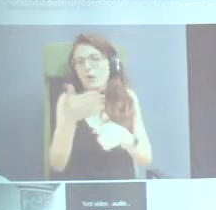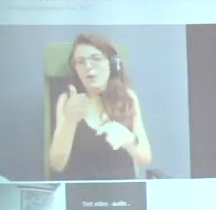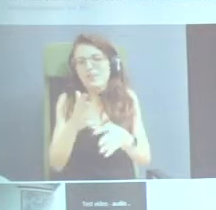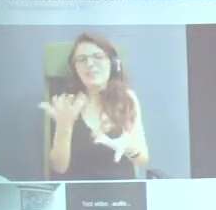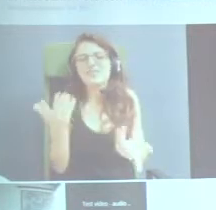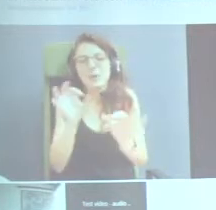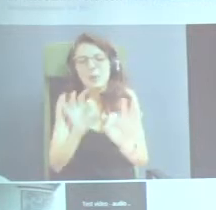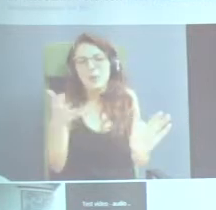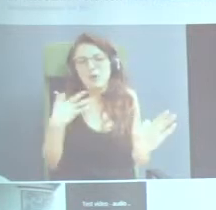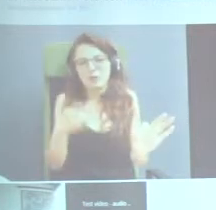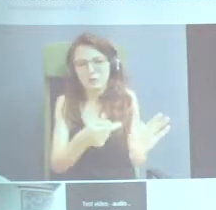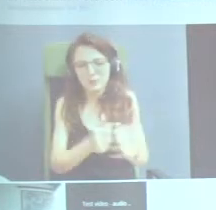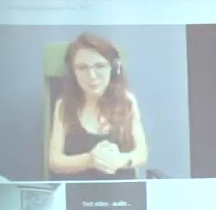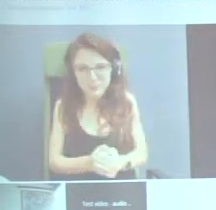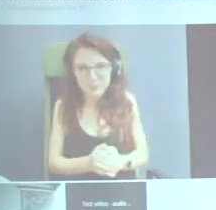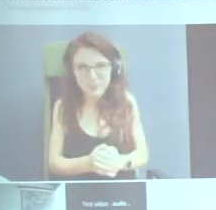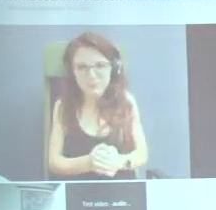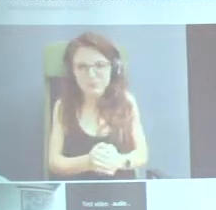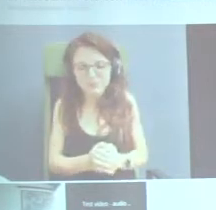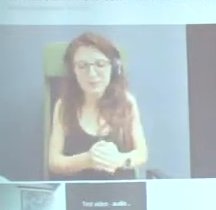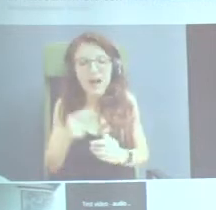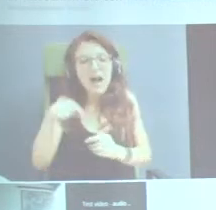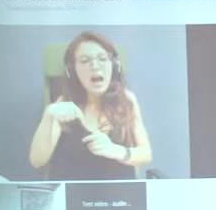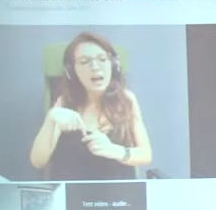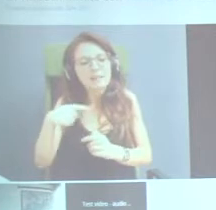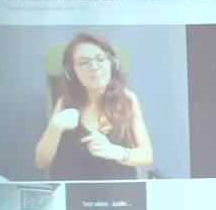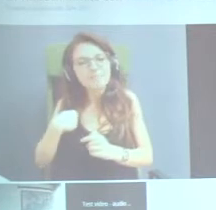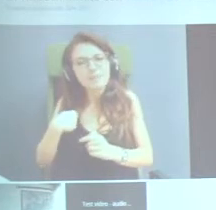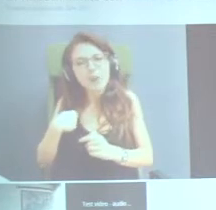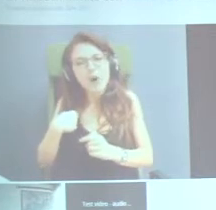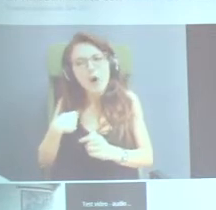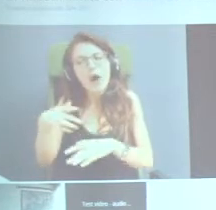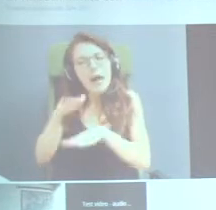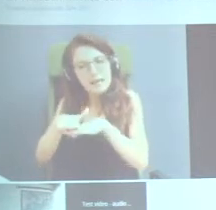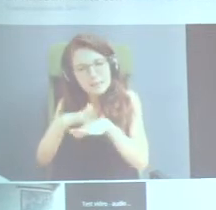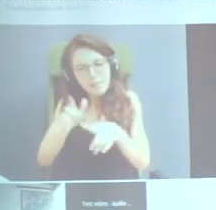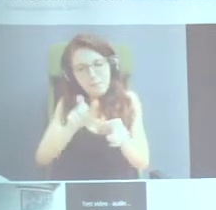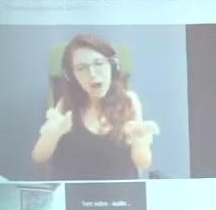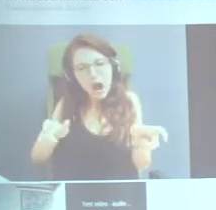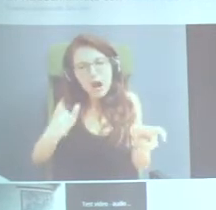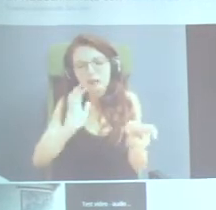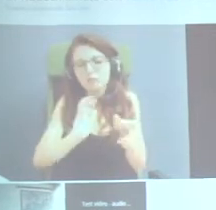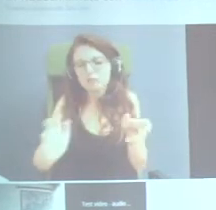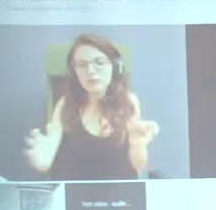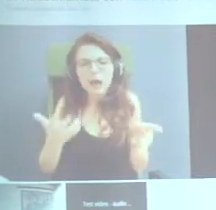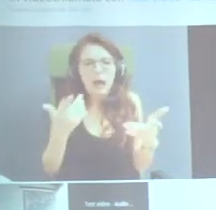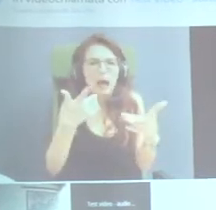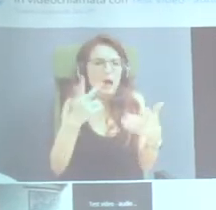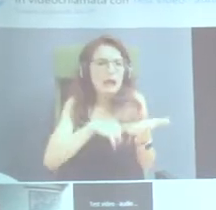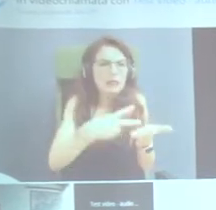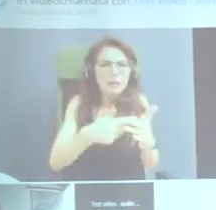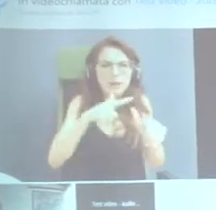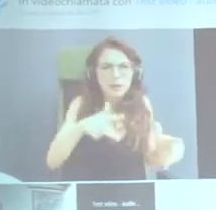Ora sto facendo dei consulti insomma con degli esperti di lingue vocali, interpreti di lingue